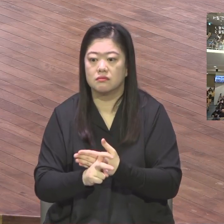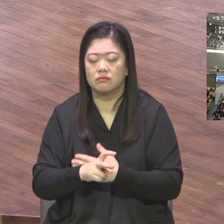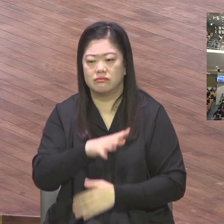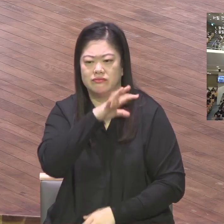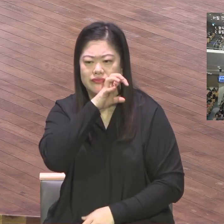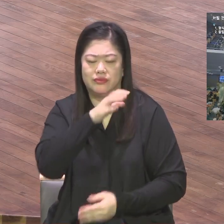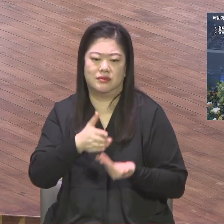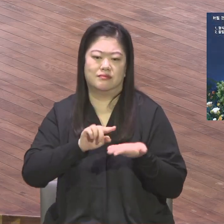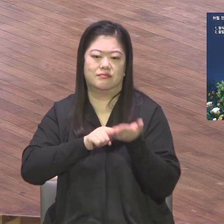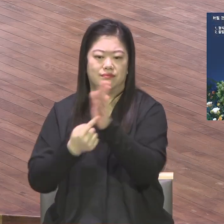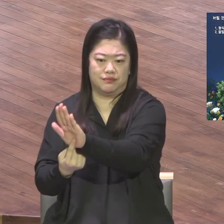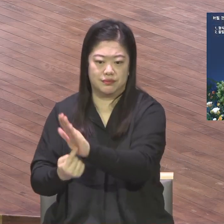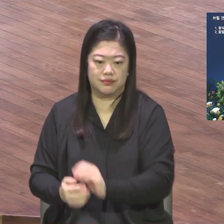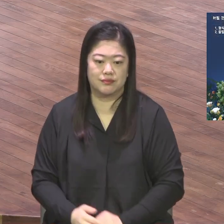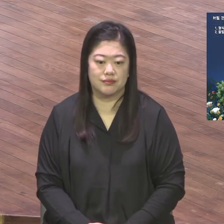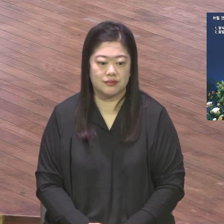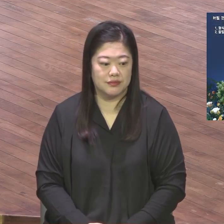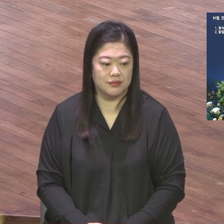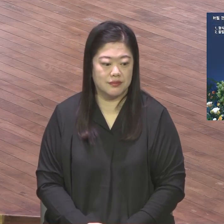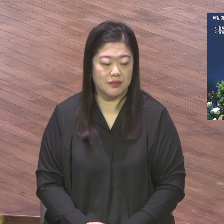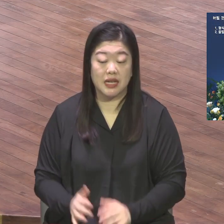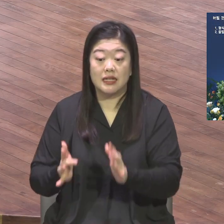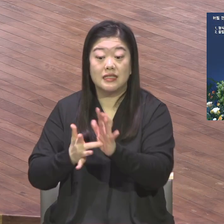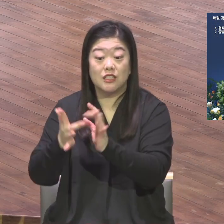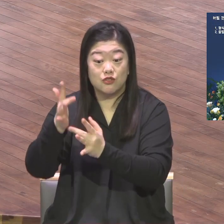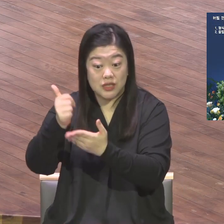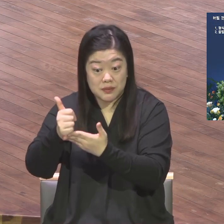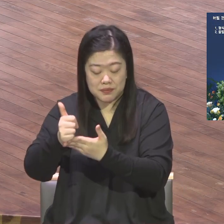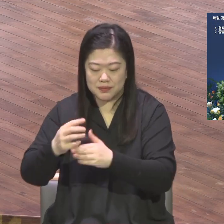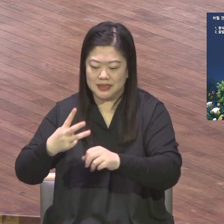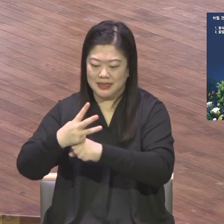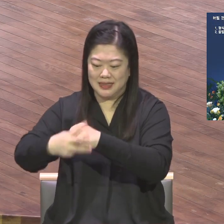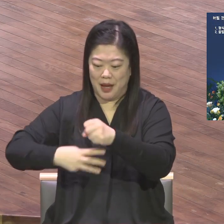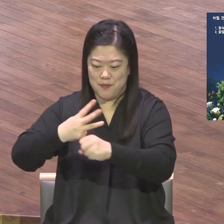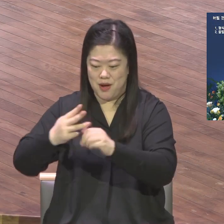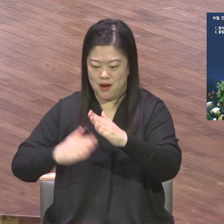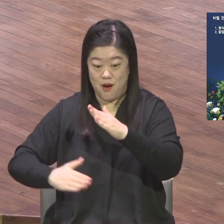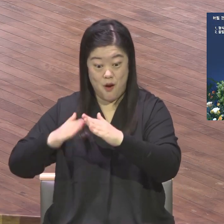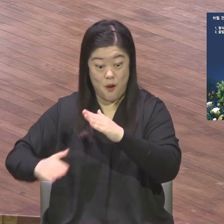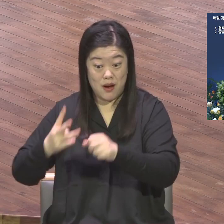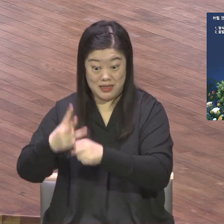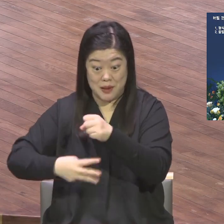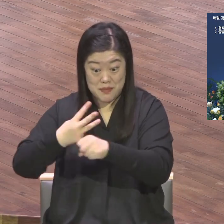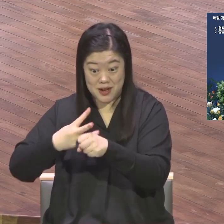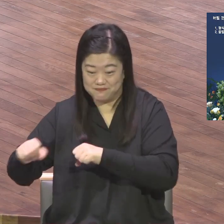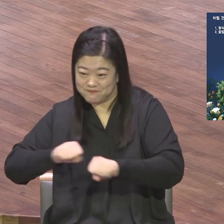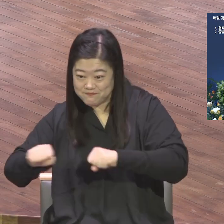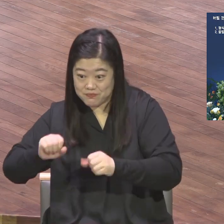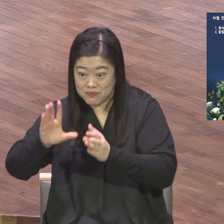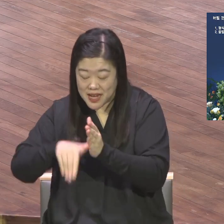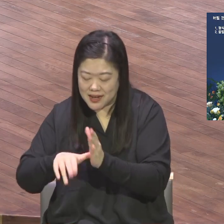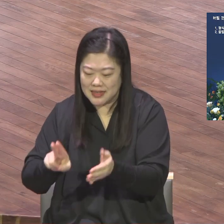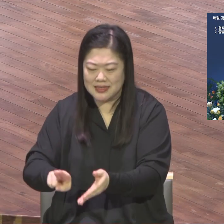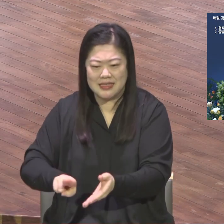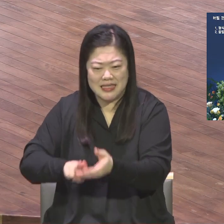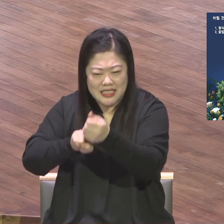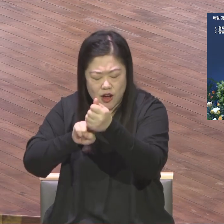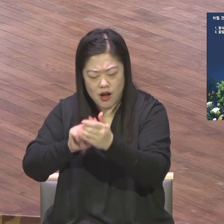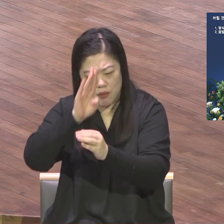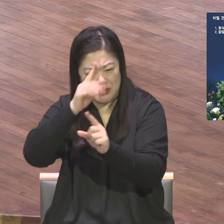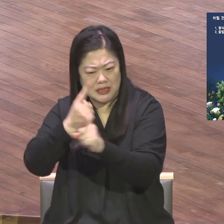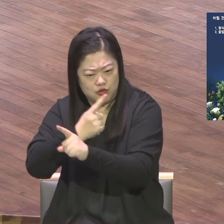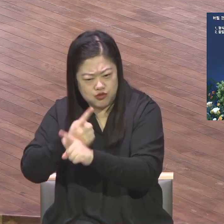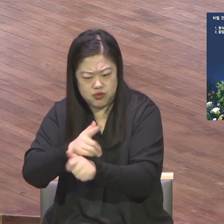예수님께서 공생의 사역을 시작하시면서 수많은 이적과 수많은 치유와 수많은 그런